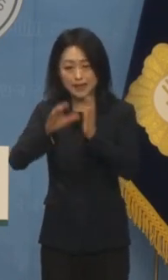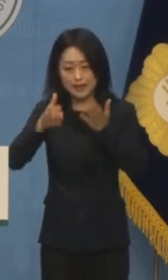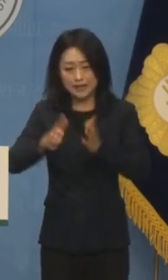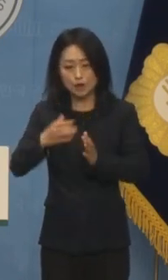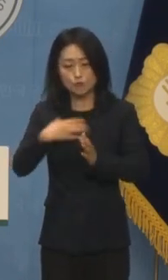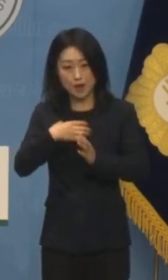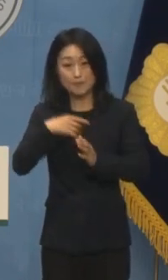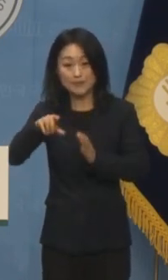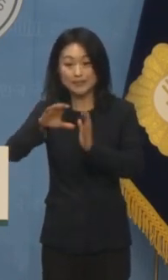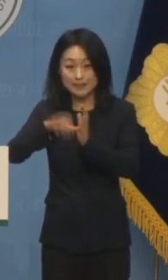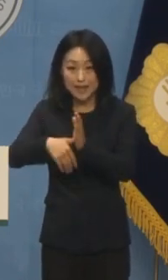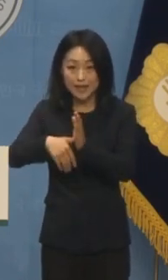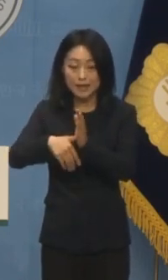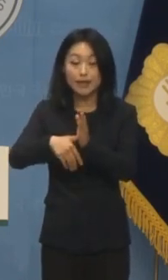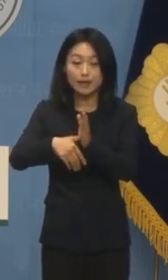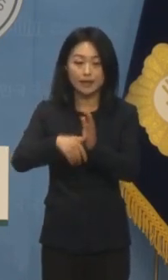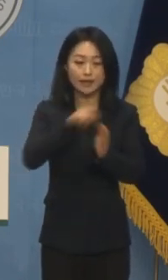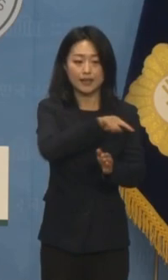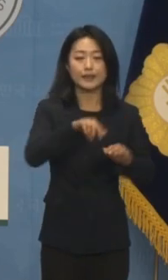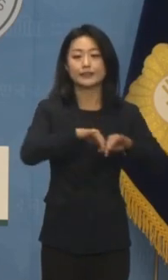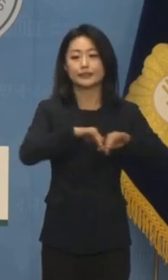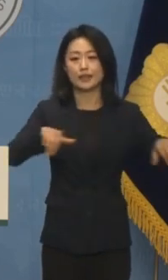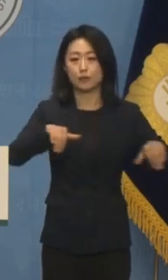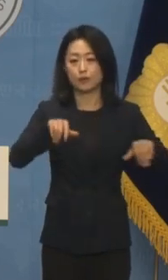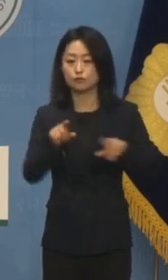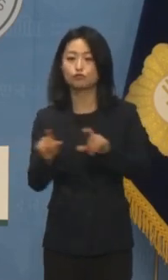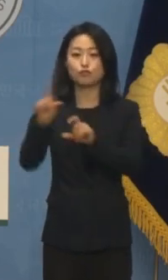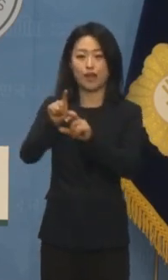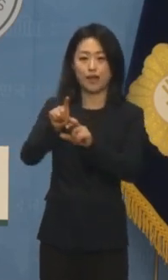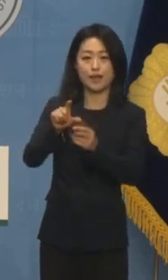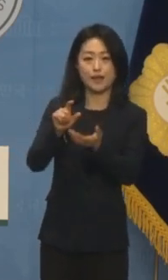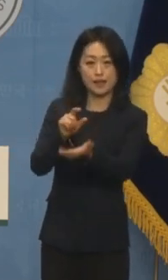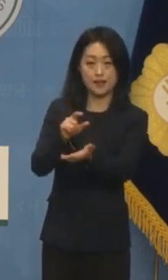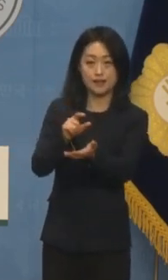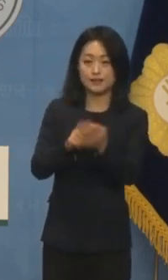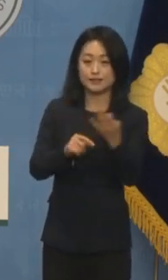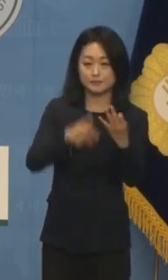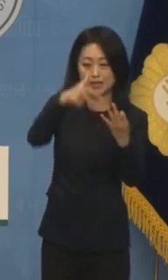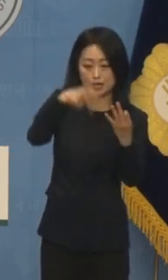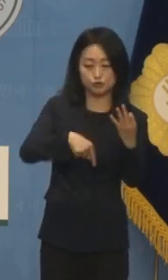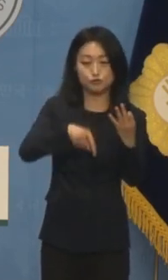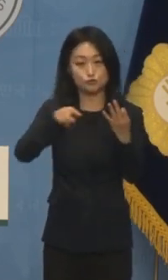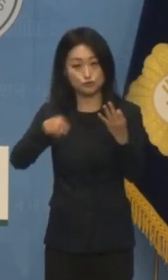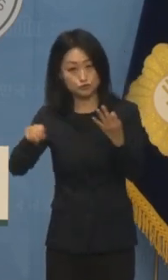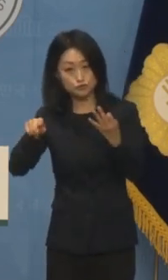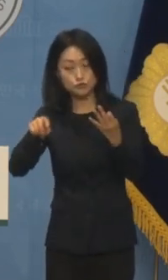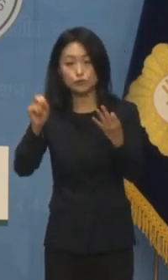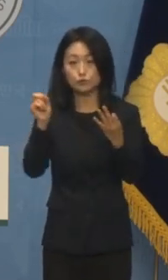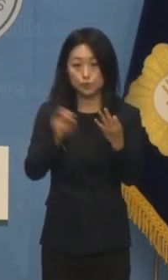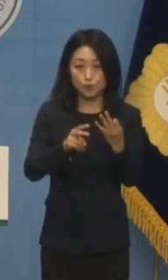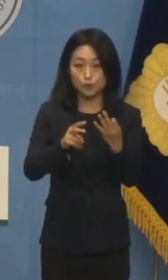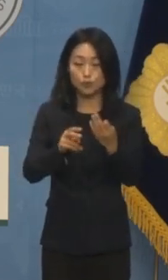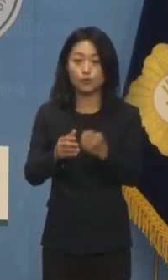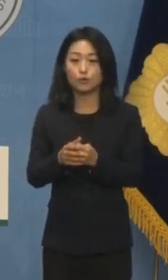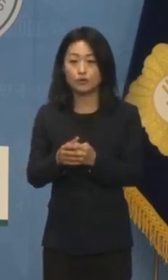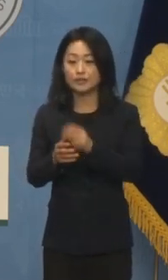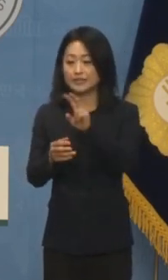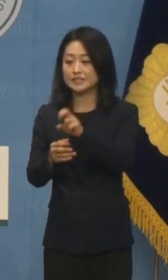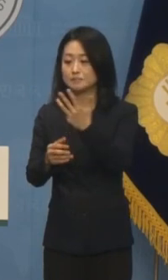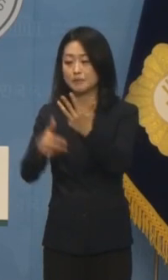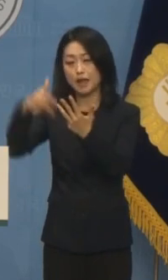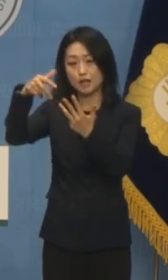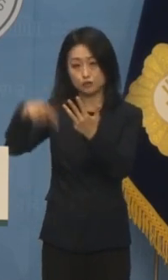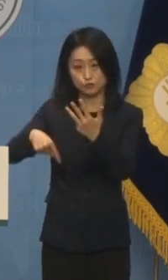취지와 의학적 구분을 고려합니다. 임신 초기인 14주 이내 또는 임신 후기인